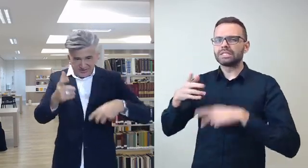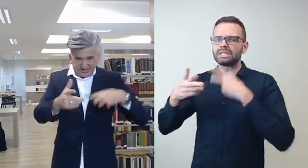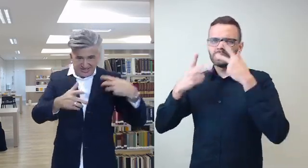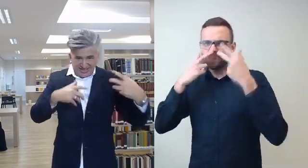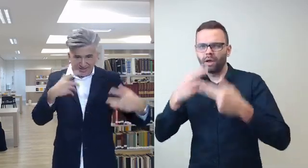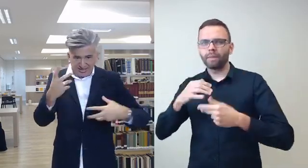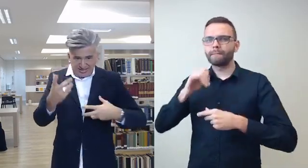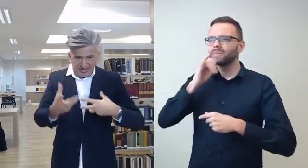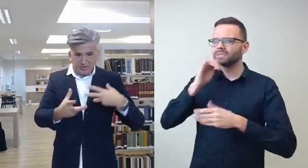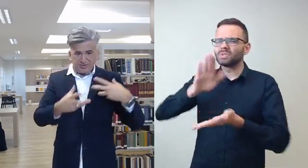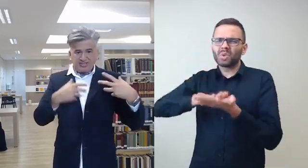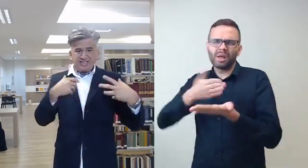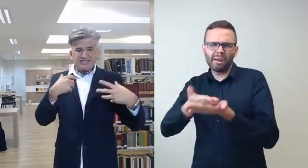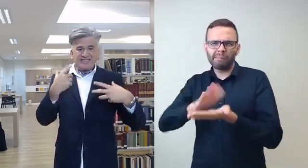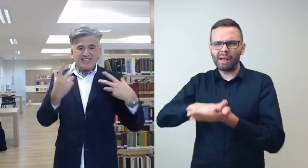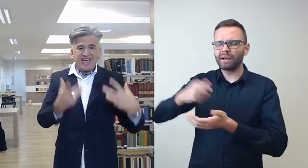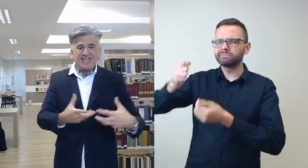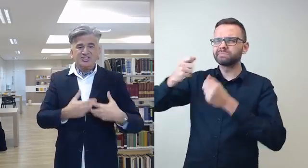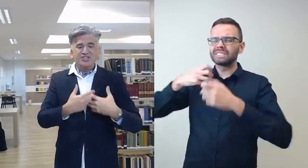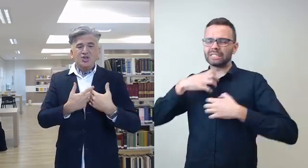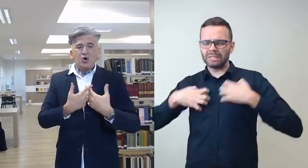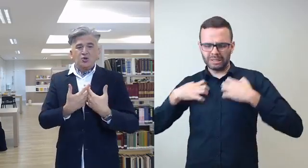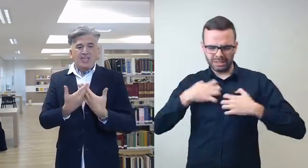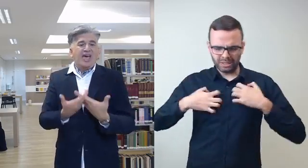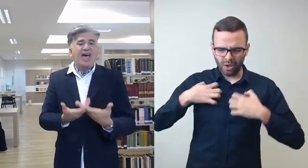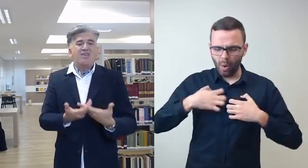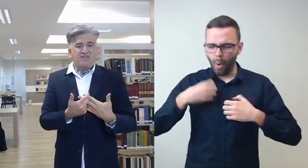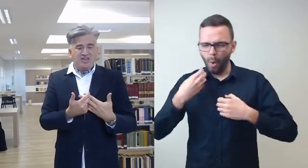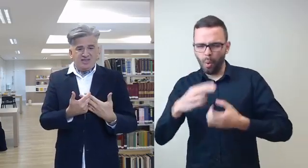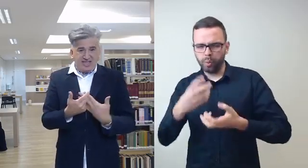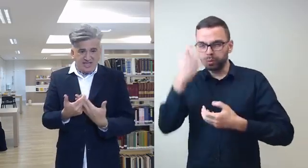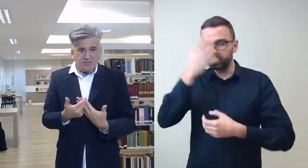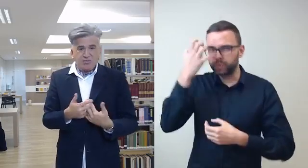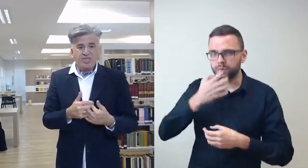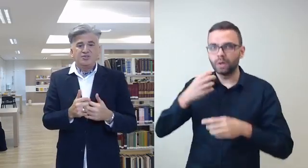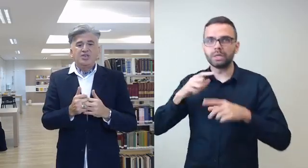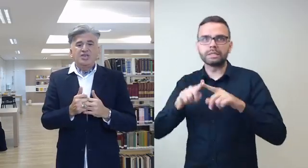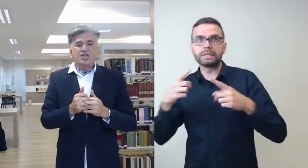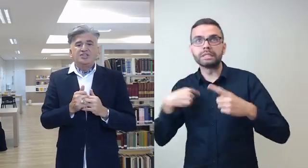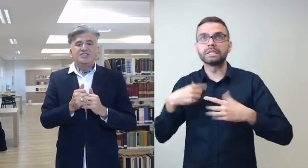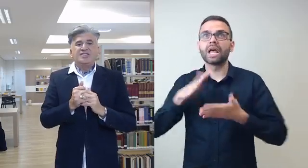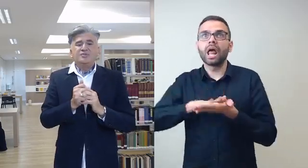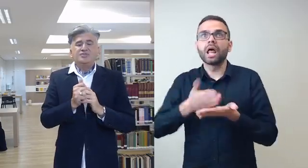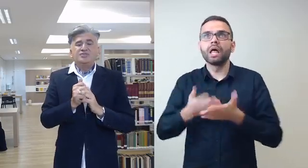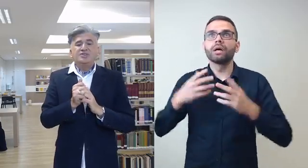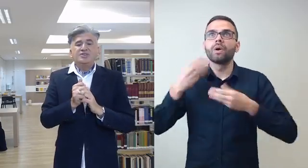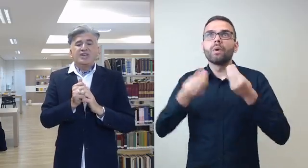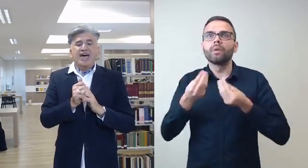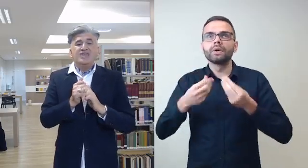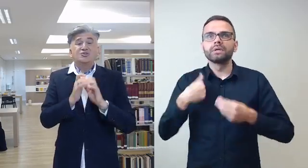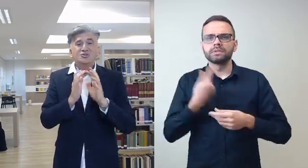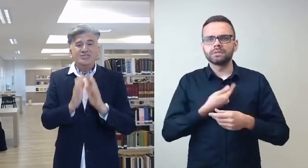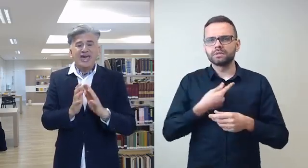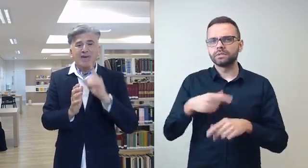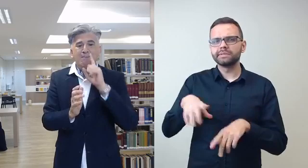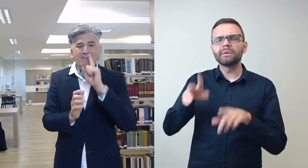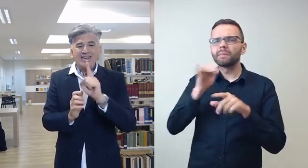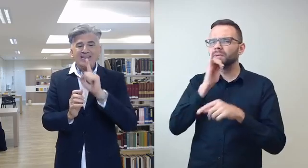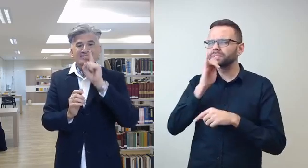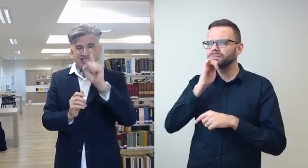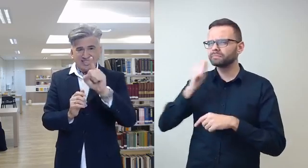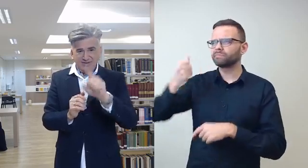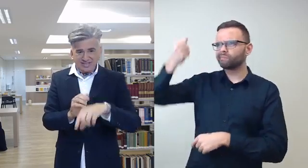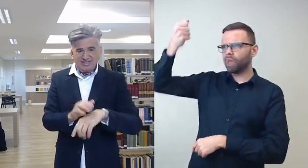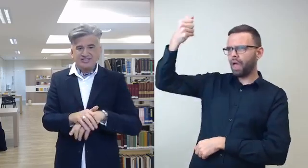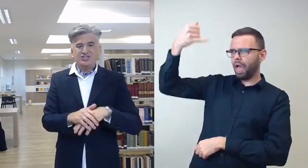situações que você está interpretando, onde tem ansiedade ou tem raiva naquele momento, nós tendemos a escutar